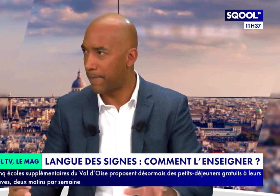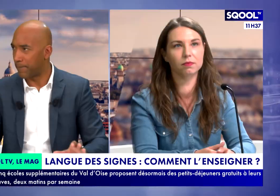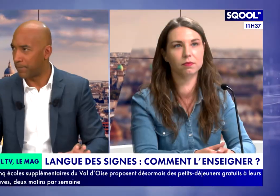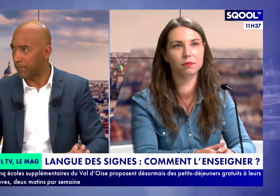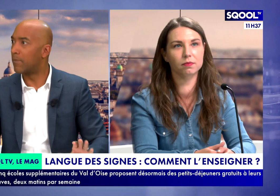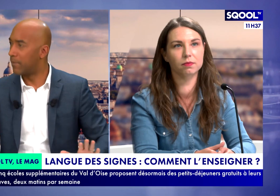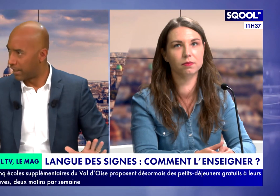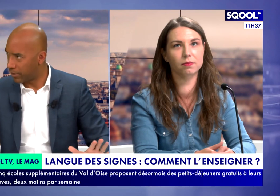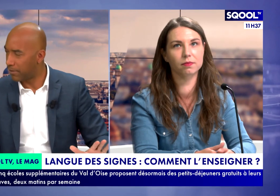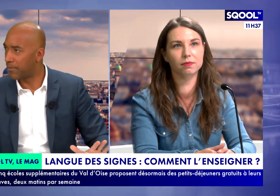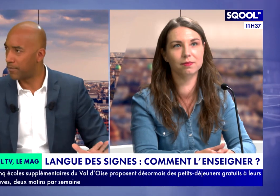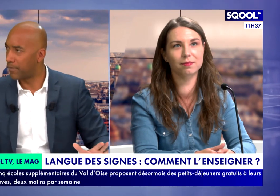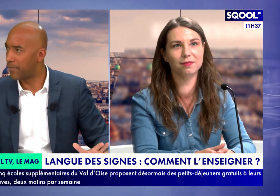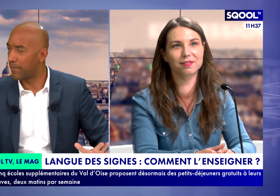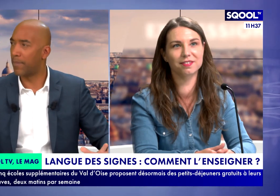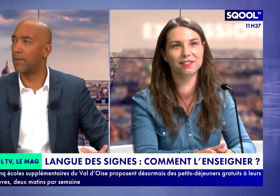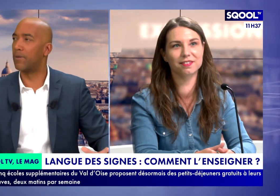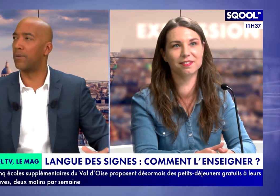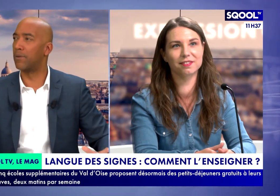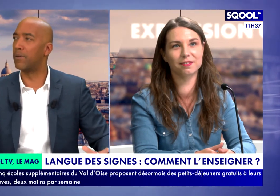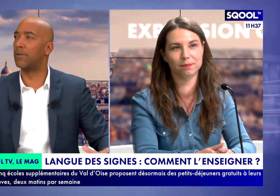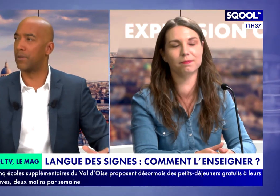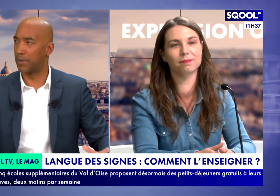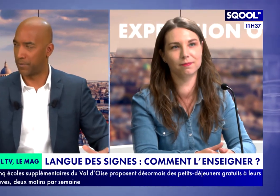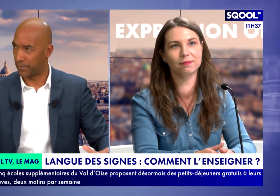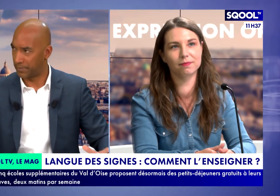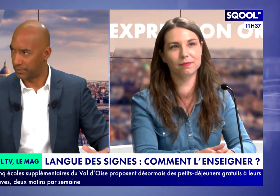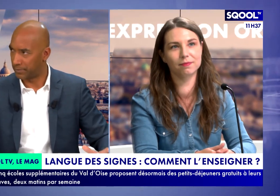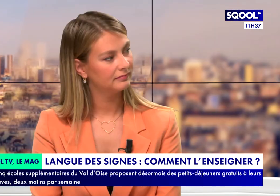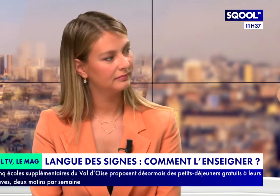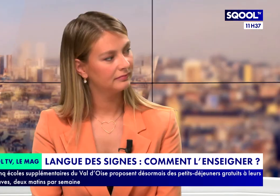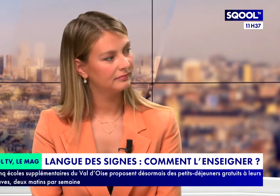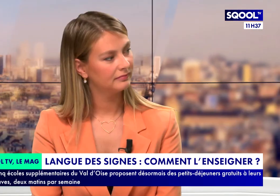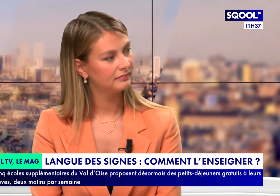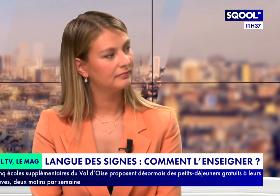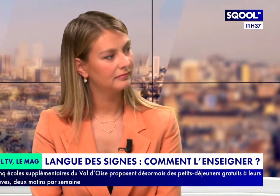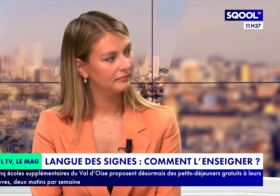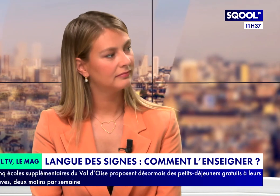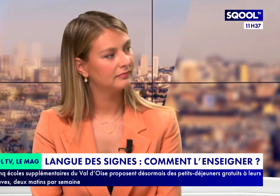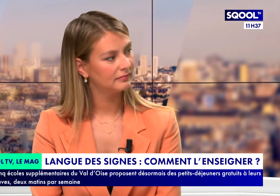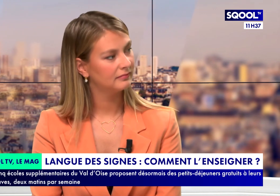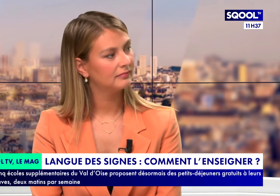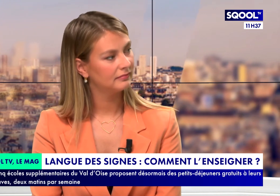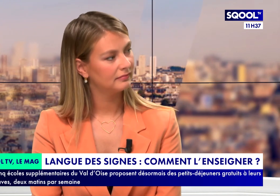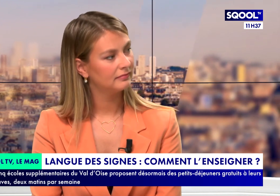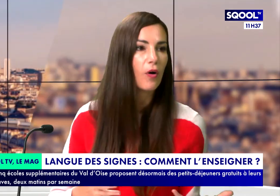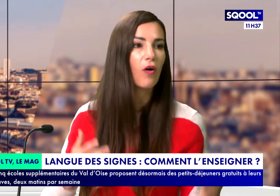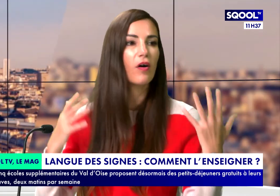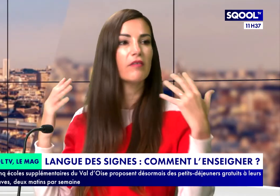la hauteur des mains, mais tout va jouer.'est une langue qui est en 3D et qui va s'organiser tout autour de nous. Donc, il va y avoir le mouvement, va y